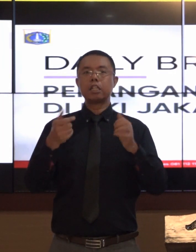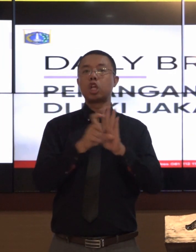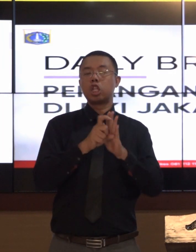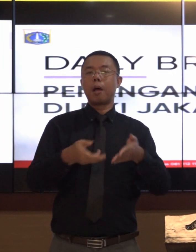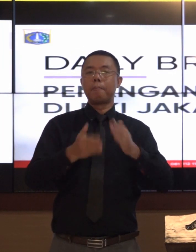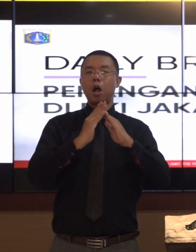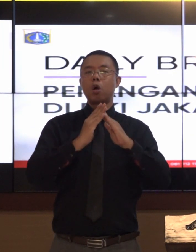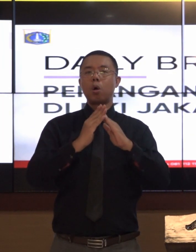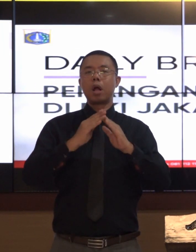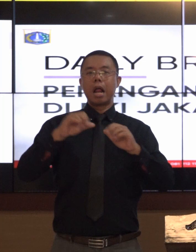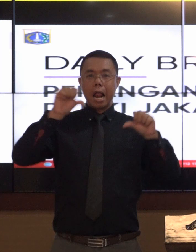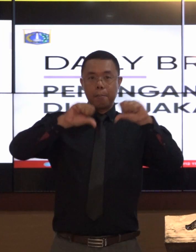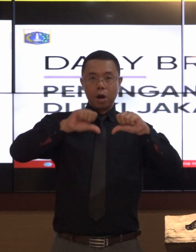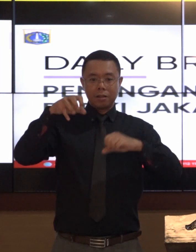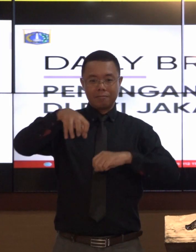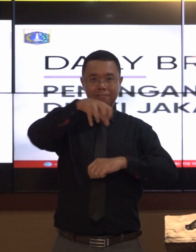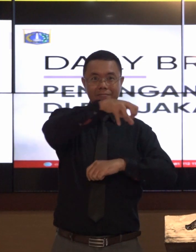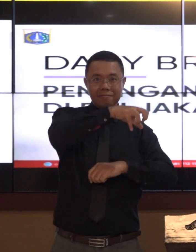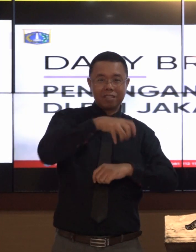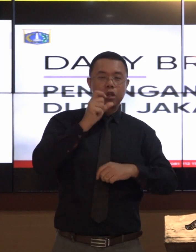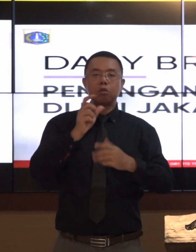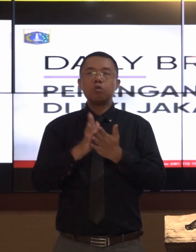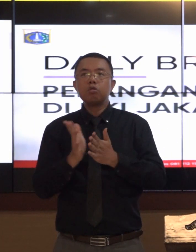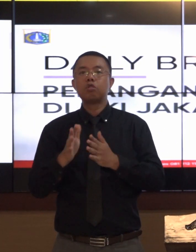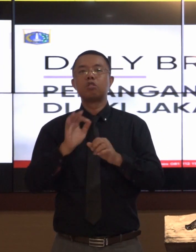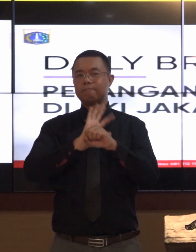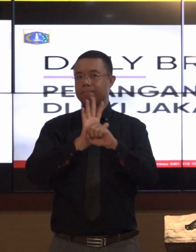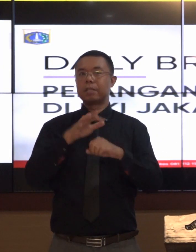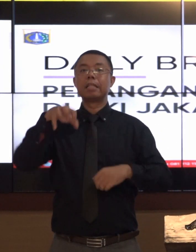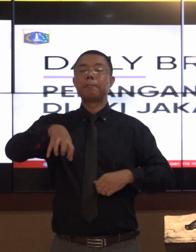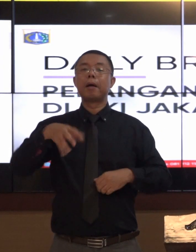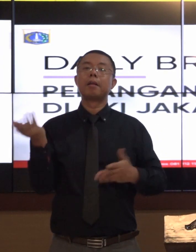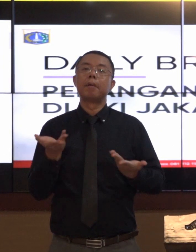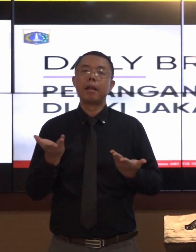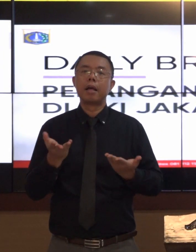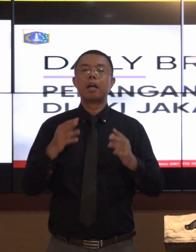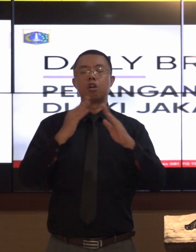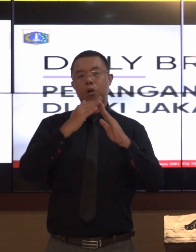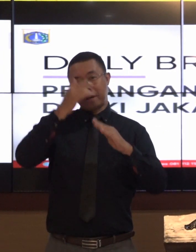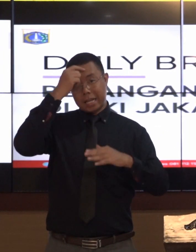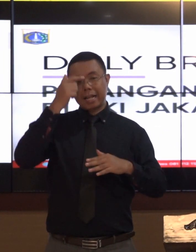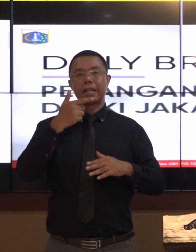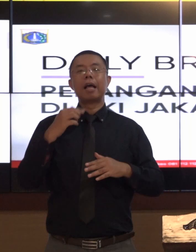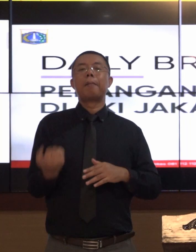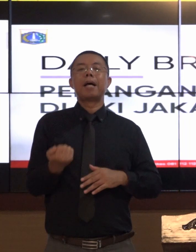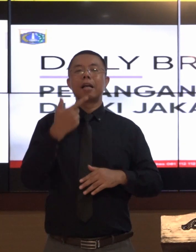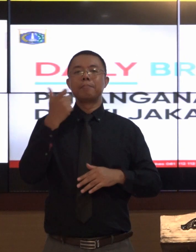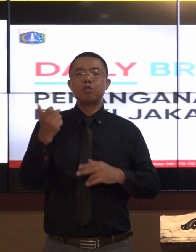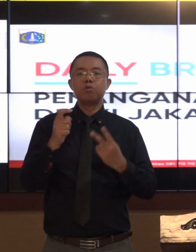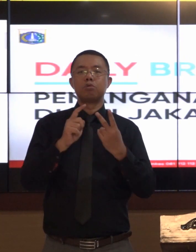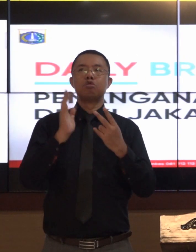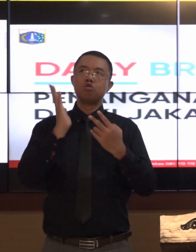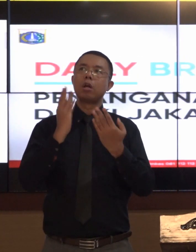laboratorium satelit untuk covert 19 laboratorium ini berlokasi di RSUD Pasar Minggu dan